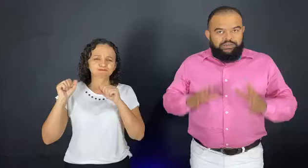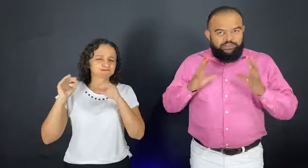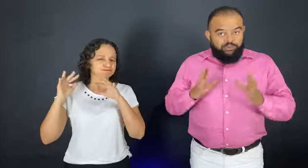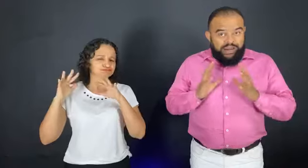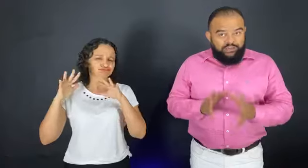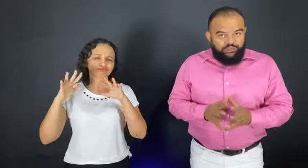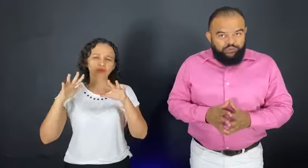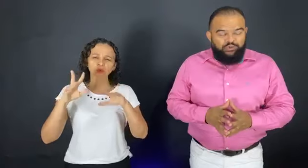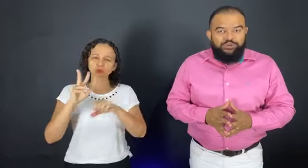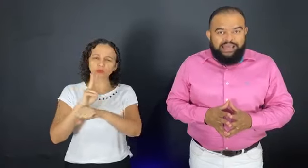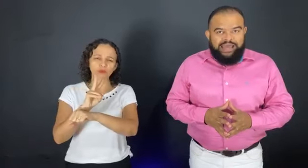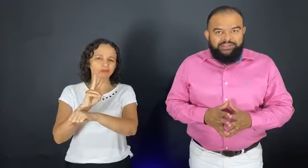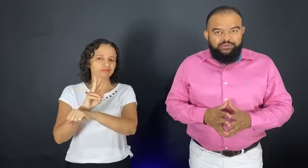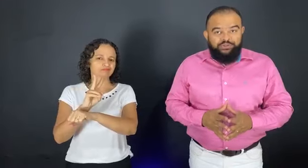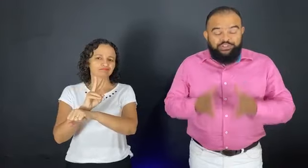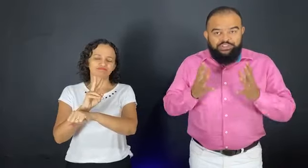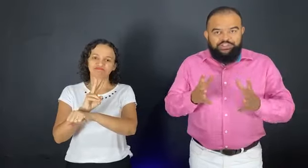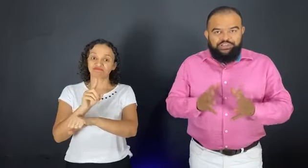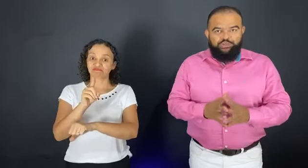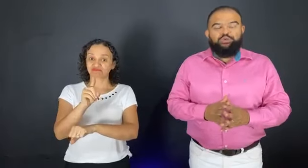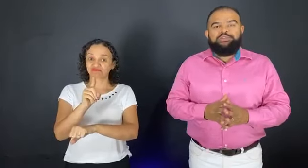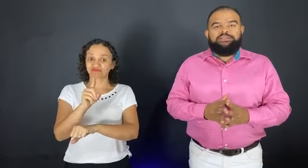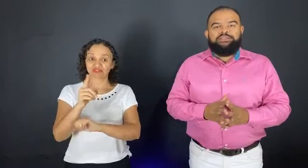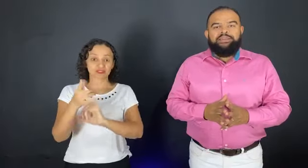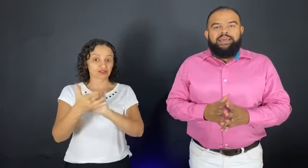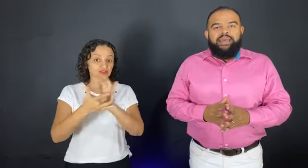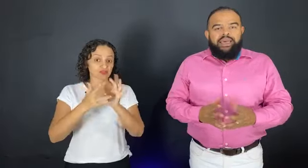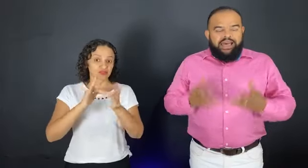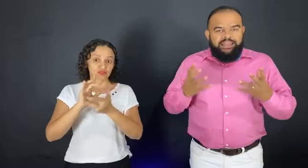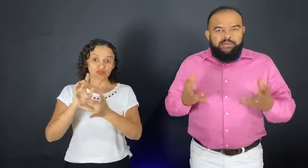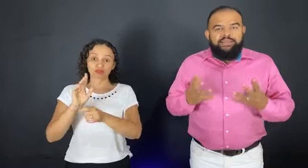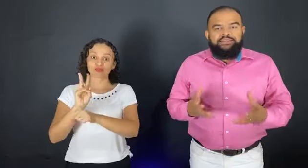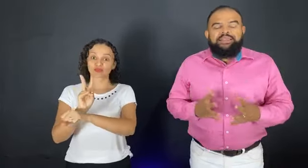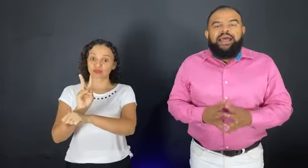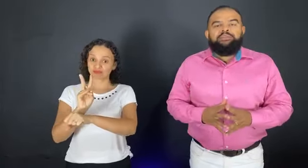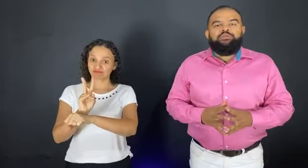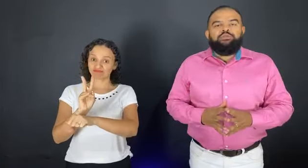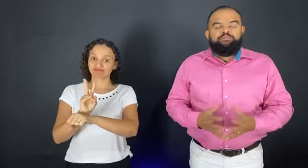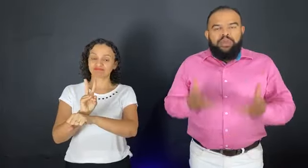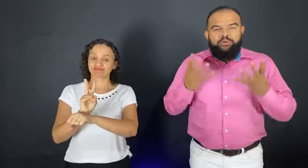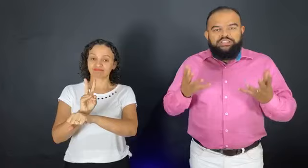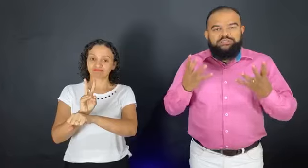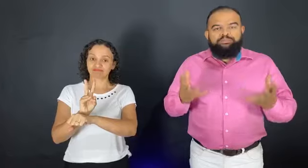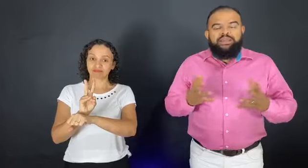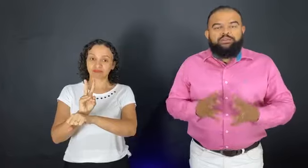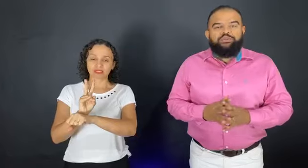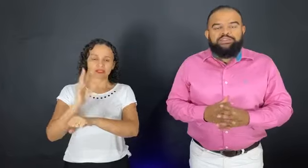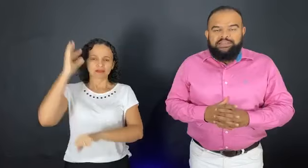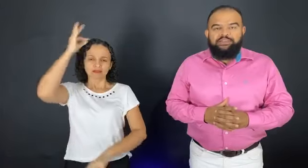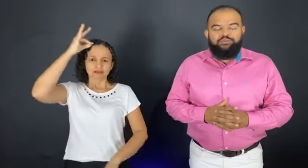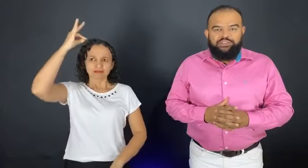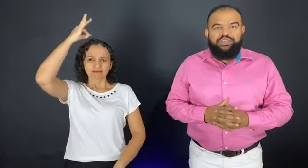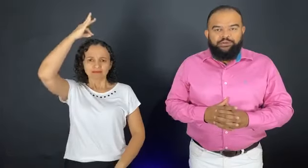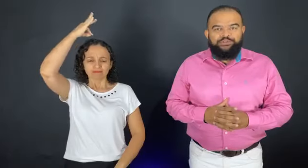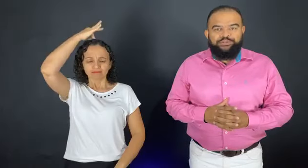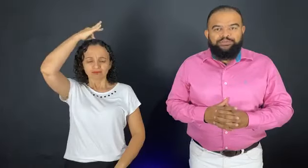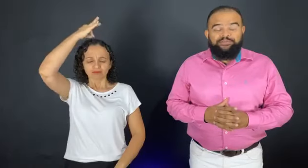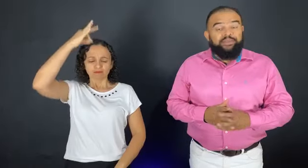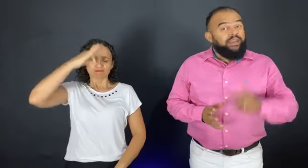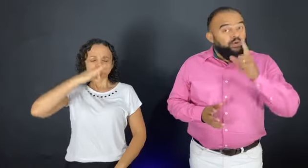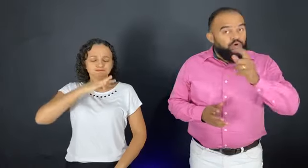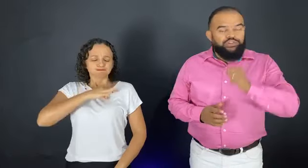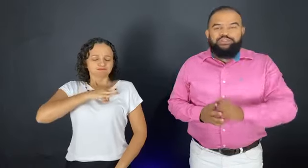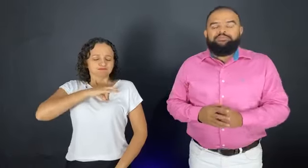Deus, debaixo dos cuidados de Jesus, alimentado pelo Espírito Santo de